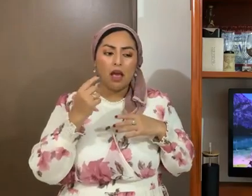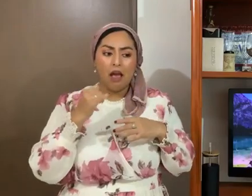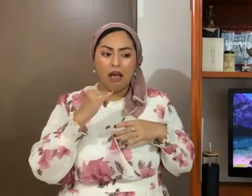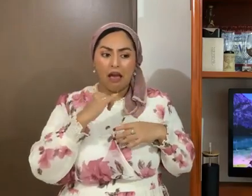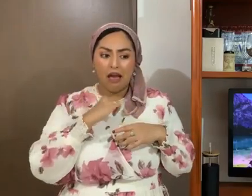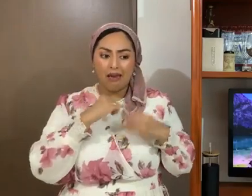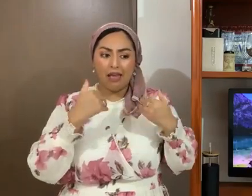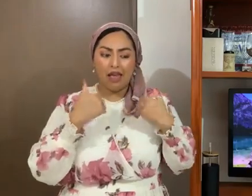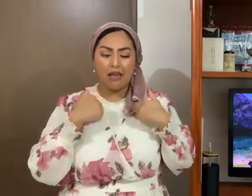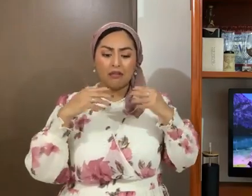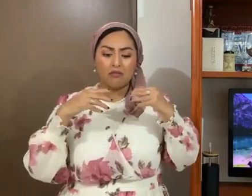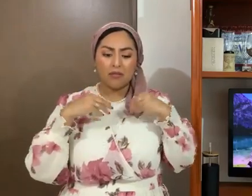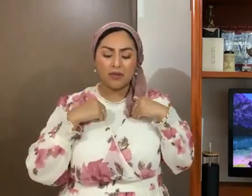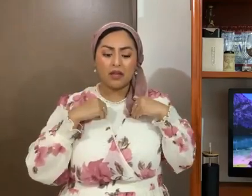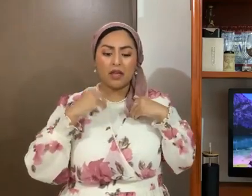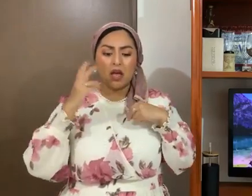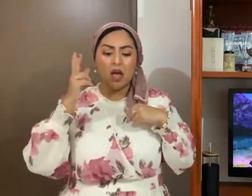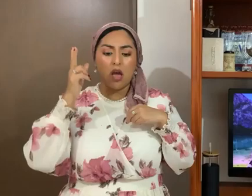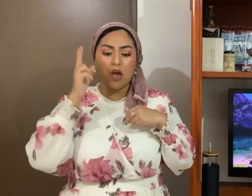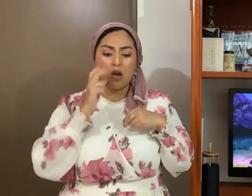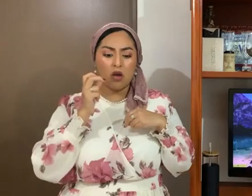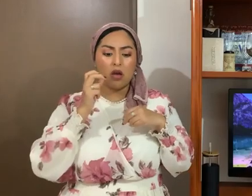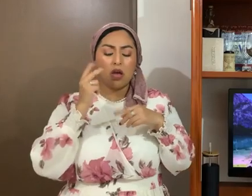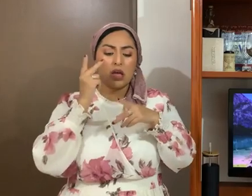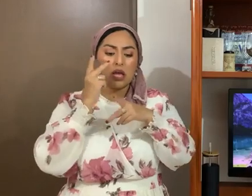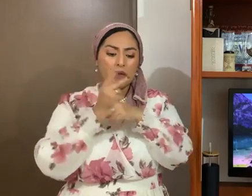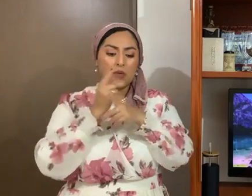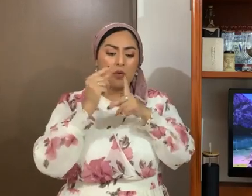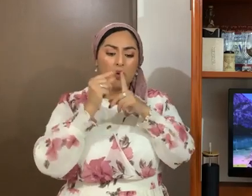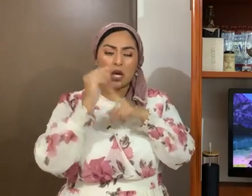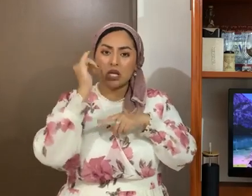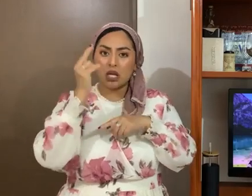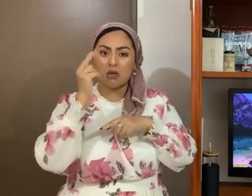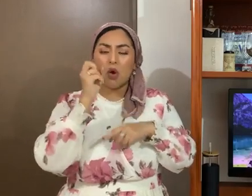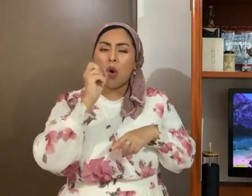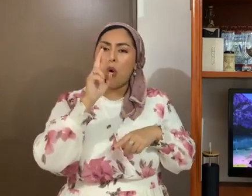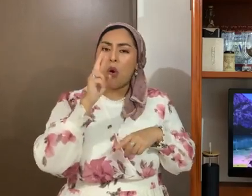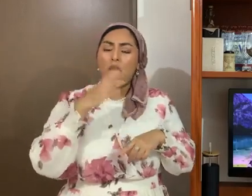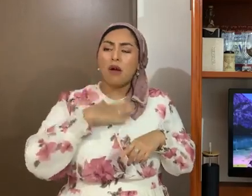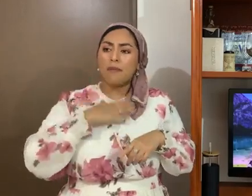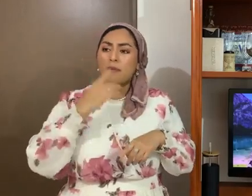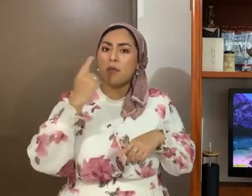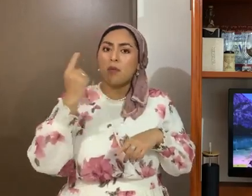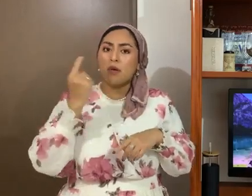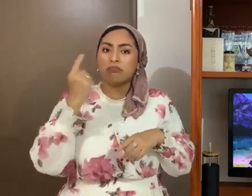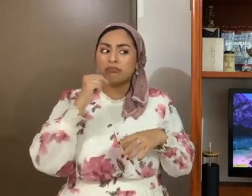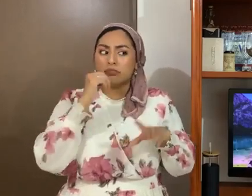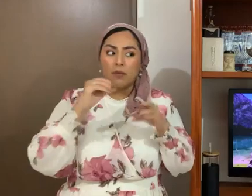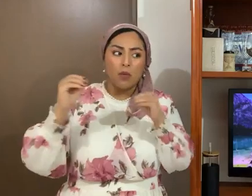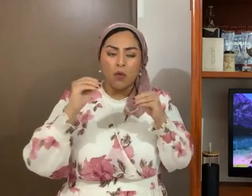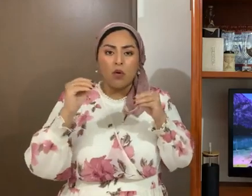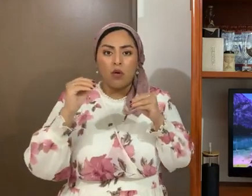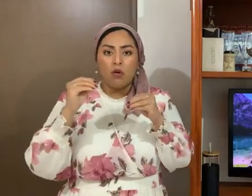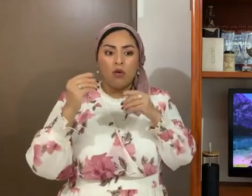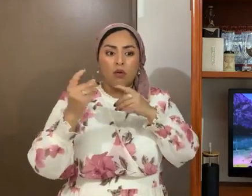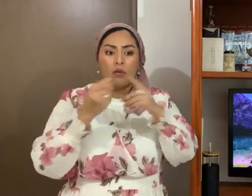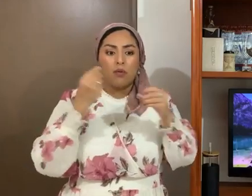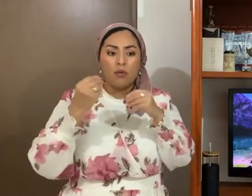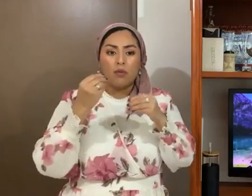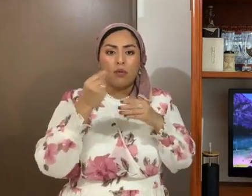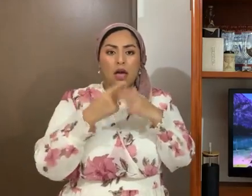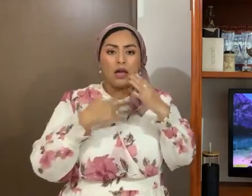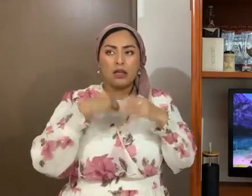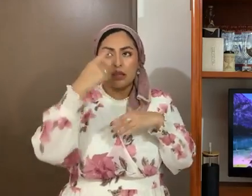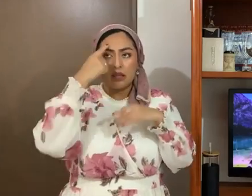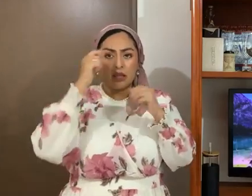aceptado escuchar y cumplir la voz de Yahweh, o solamente estoy inmóvil haciendo cosas que creo